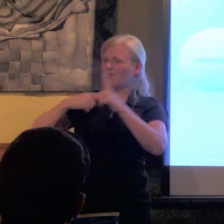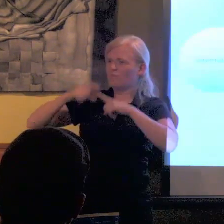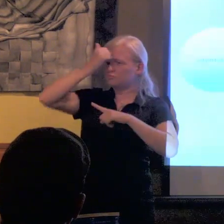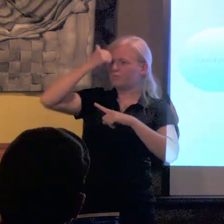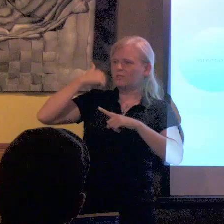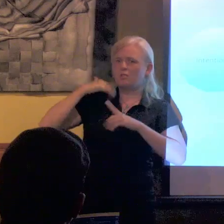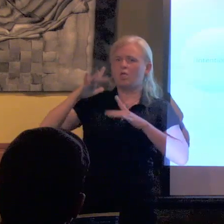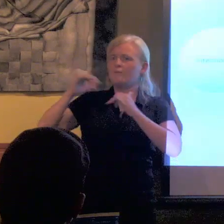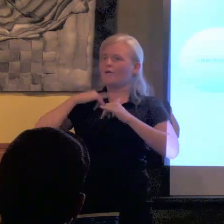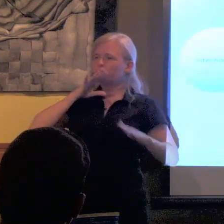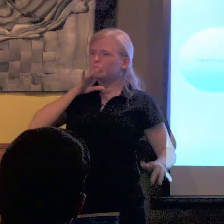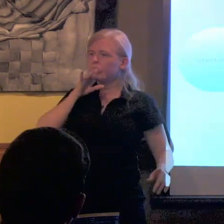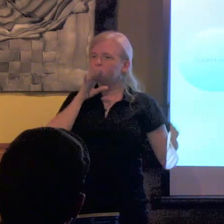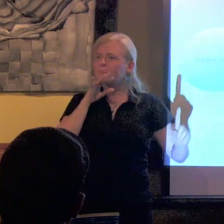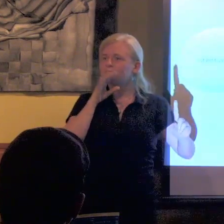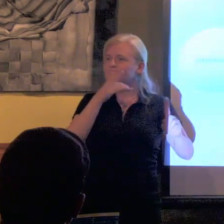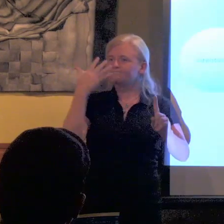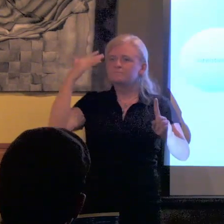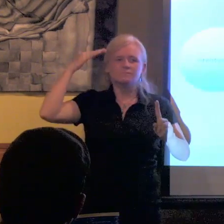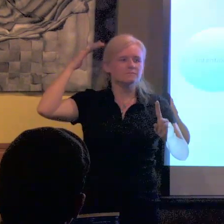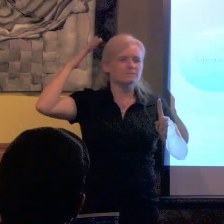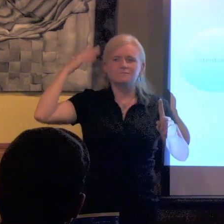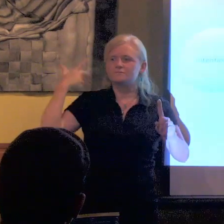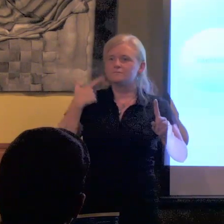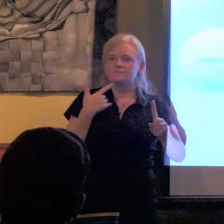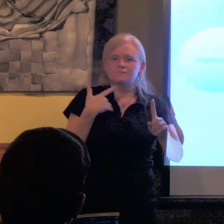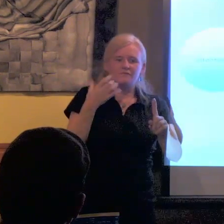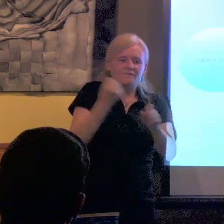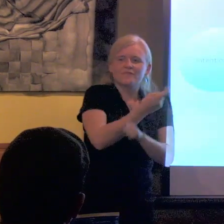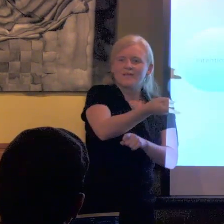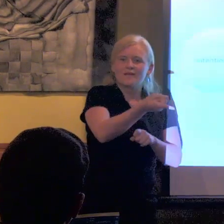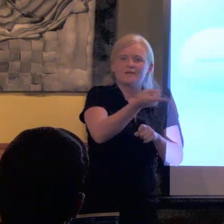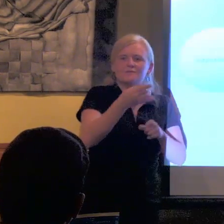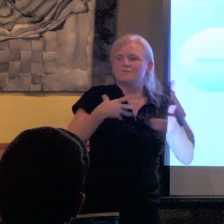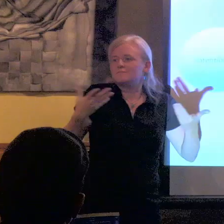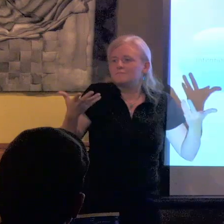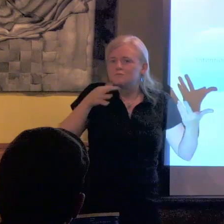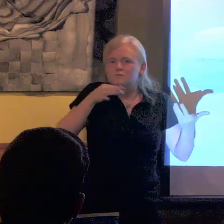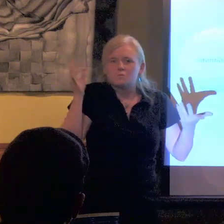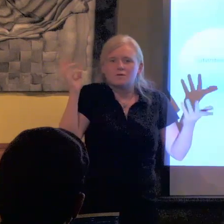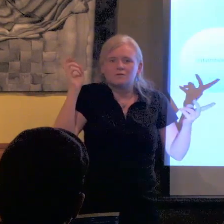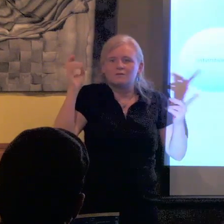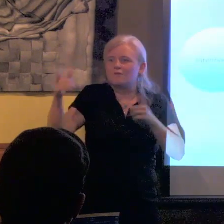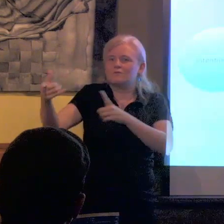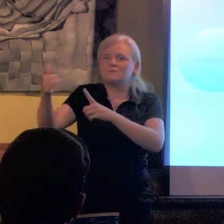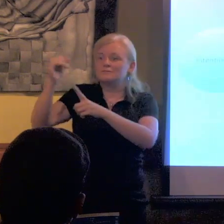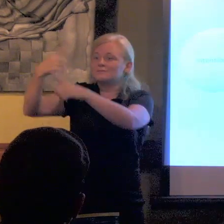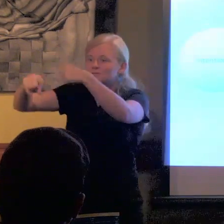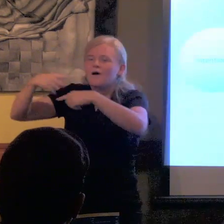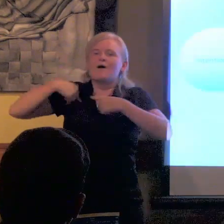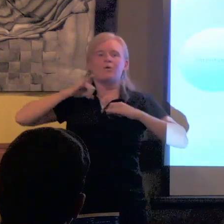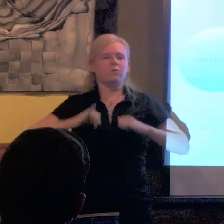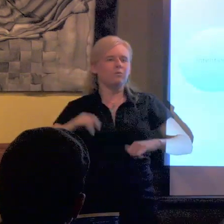personne sourde arrive. Puis là, moi, je continue à parler, sachant très bien que la personne sourde s'est joint au groupe, mais